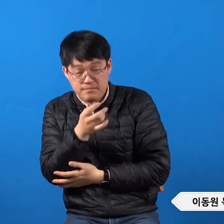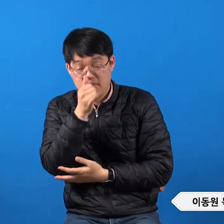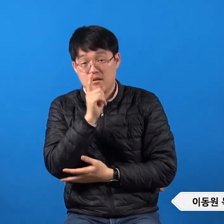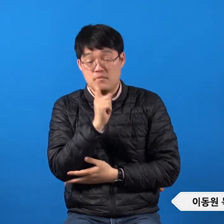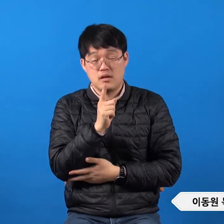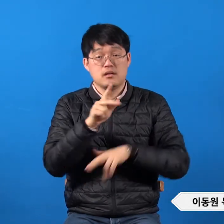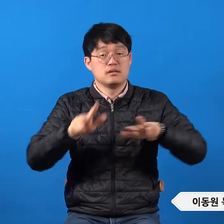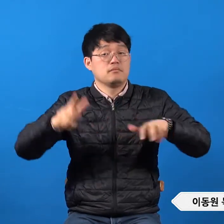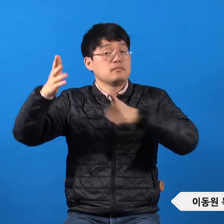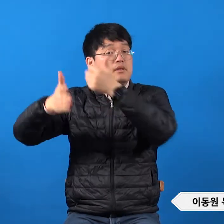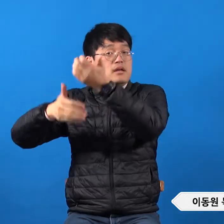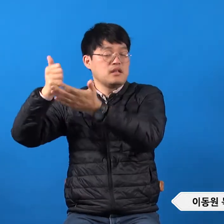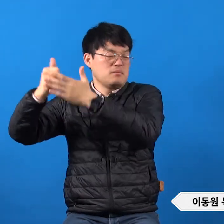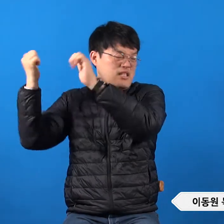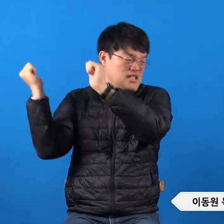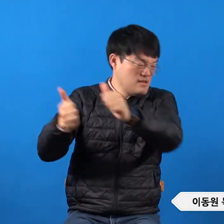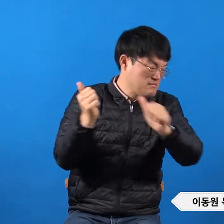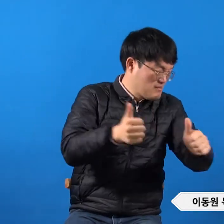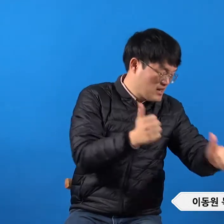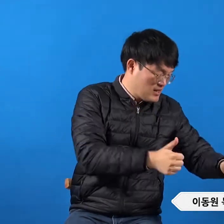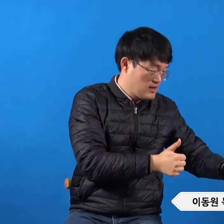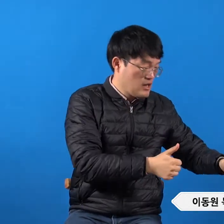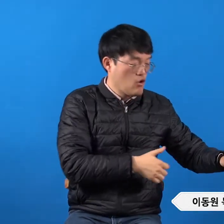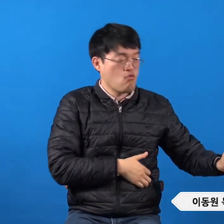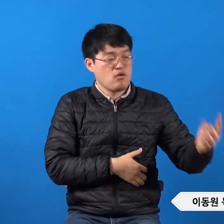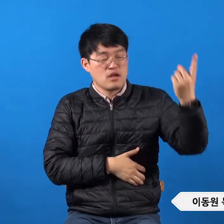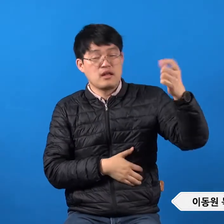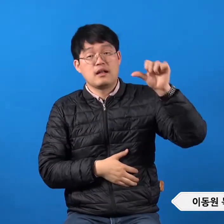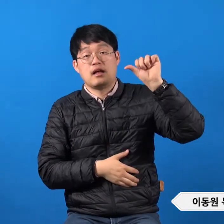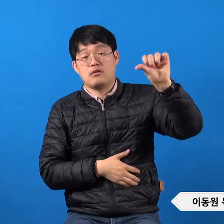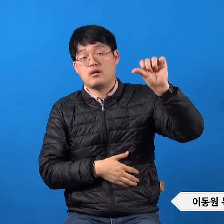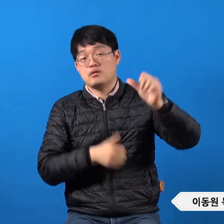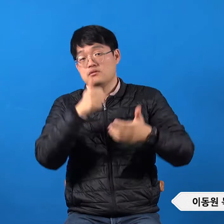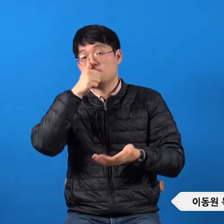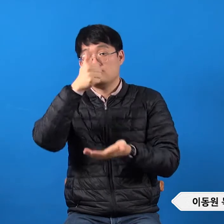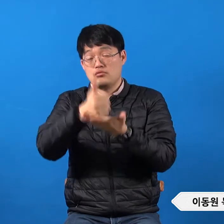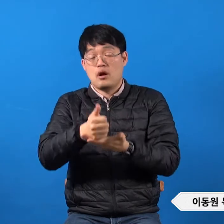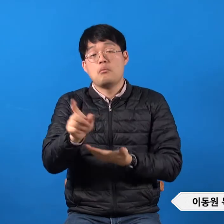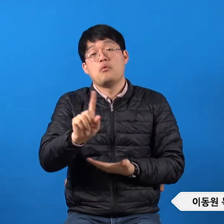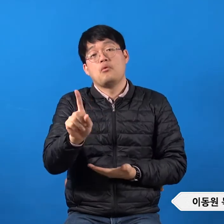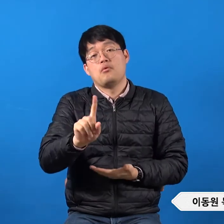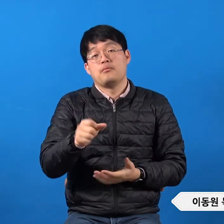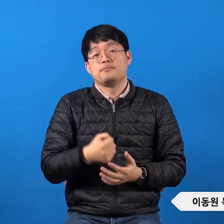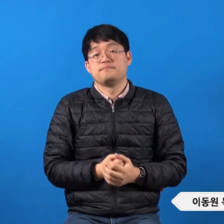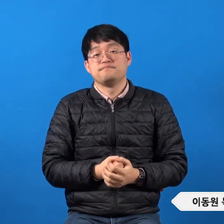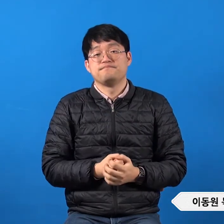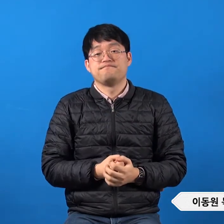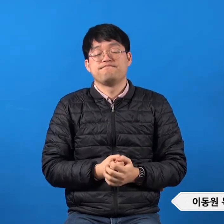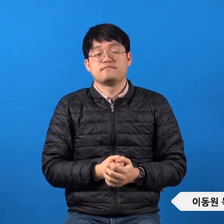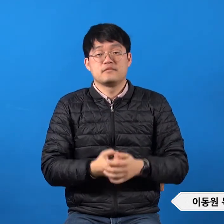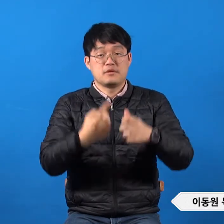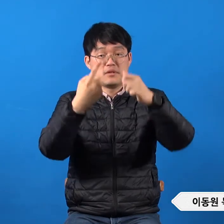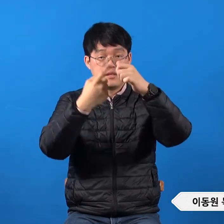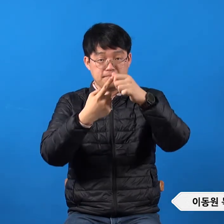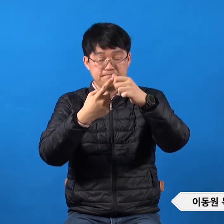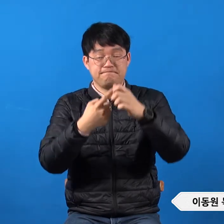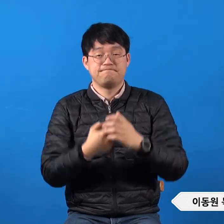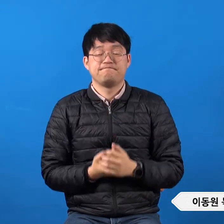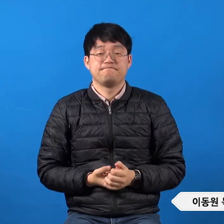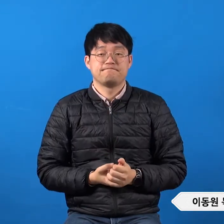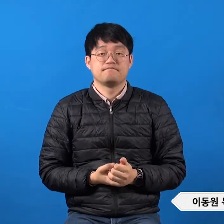여기 하나님의 심판을 초래할 수밖에 없었던 5가지의 죄악, 뭘까요? 자,